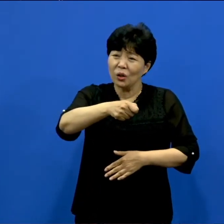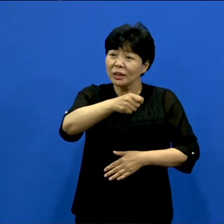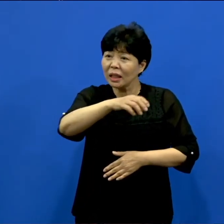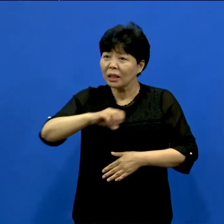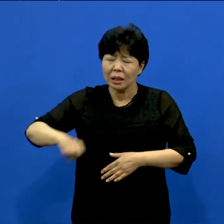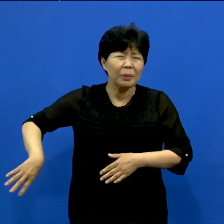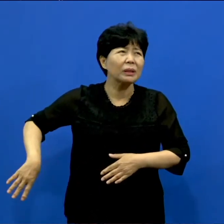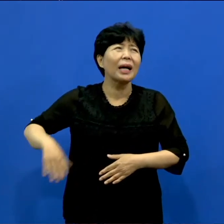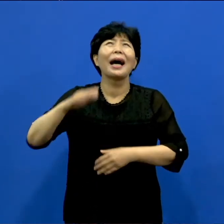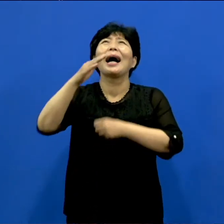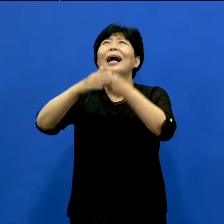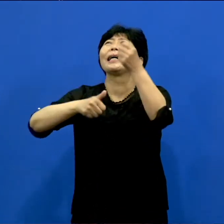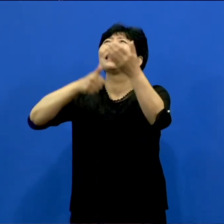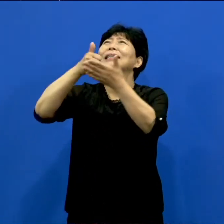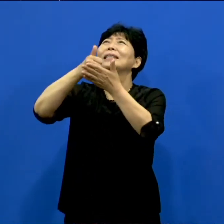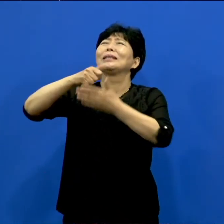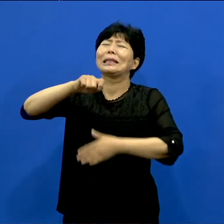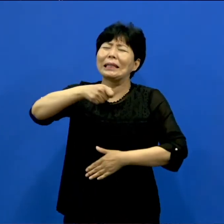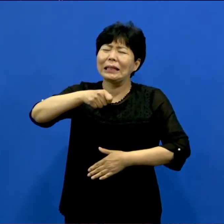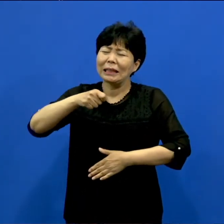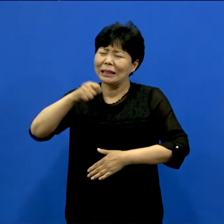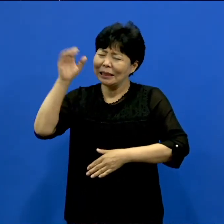딱 잡히더라고요.